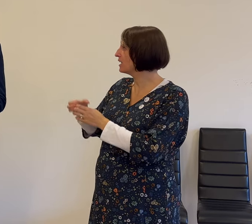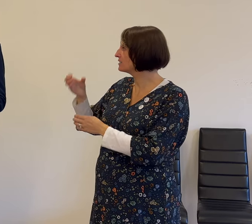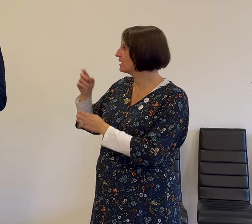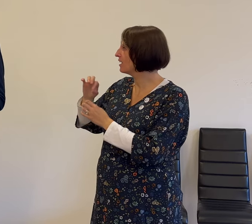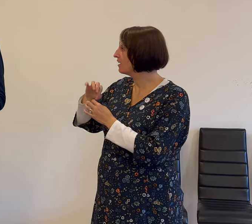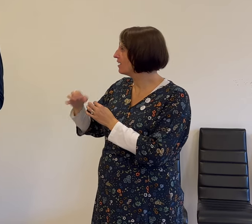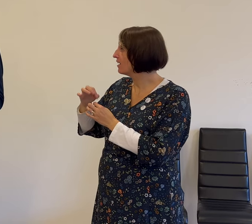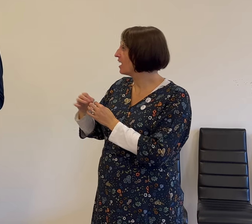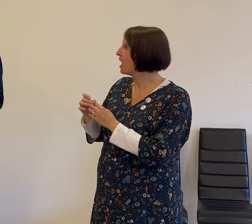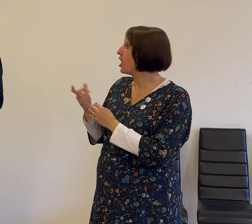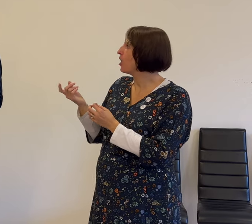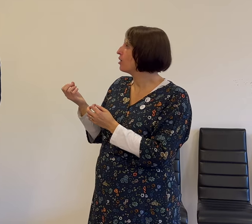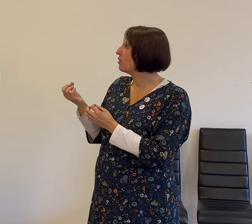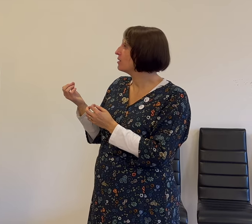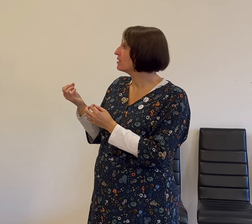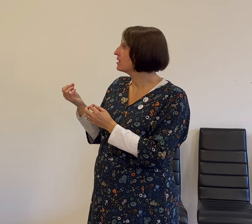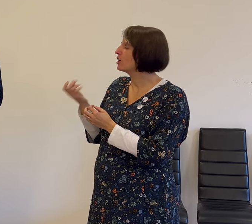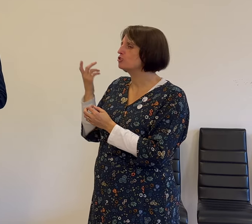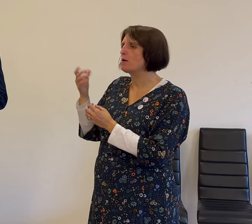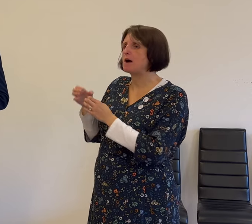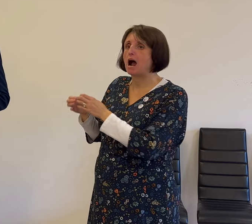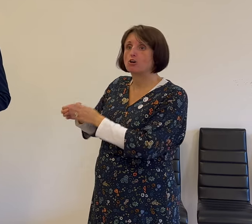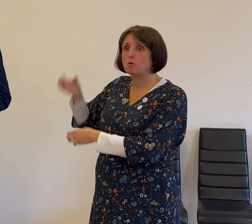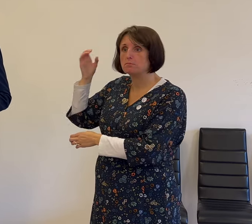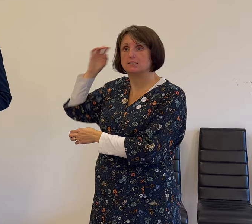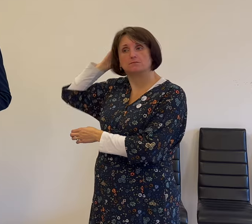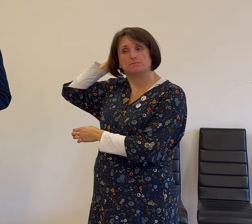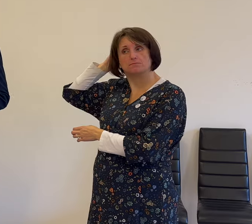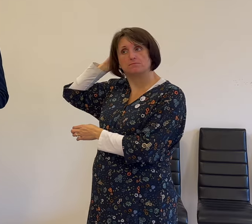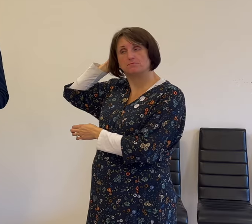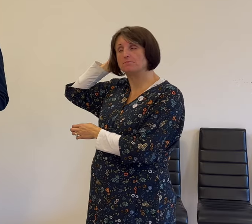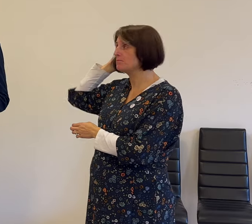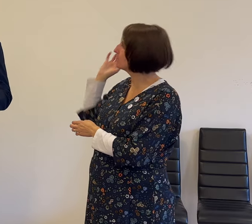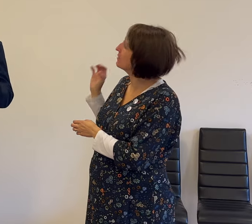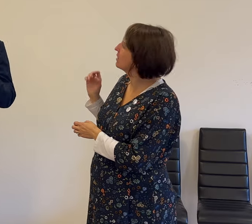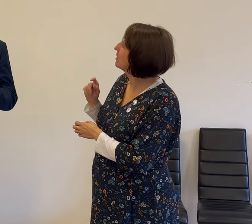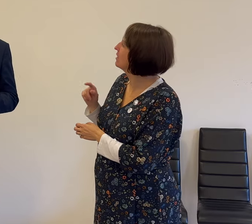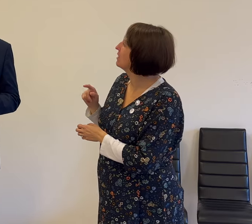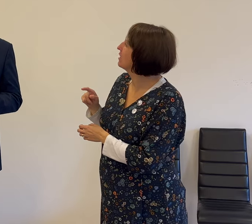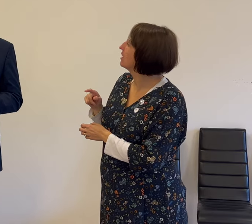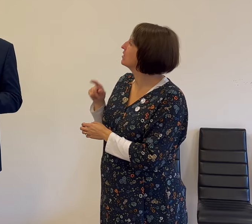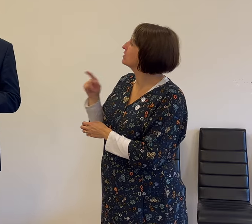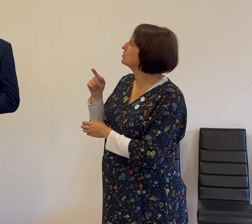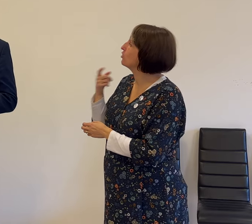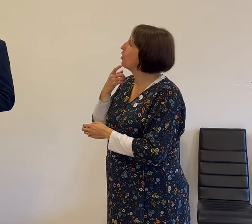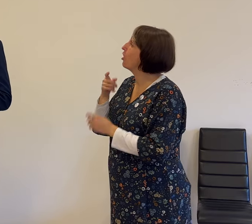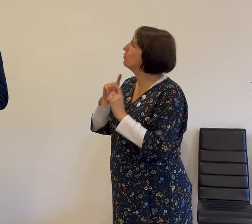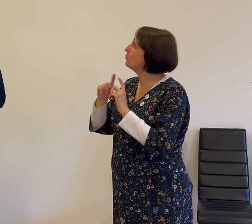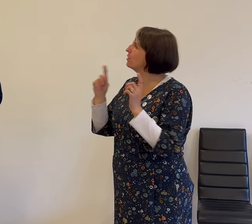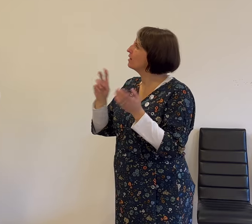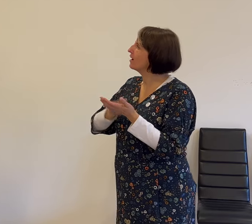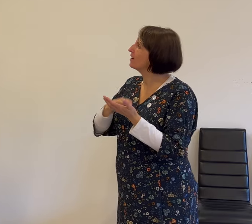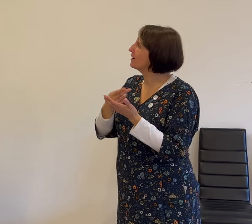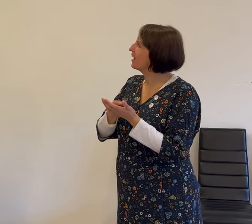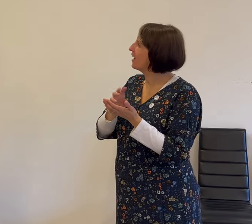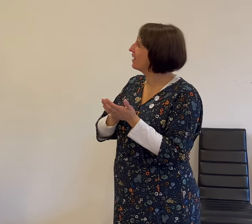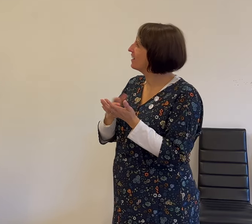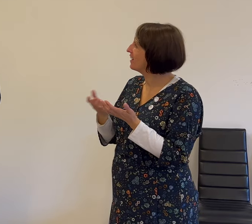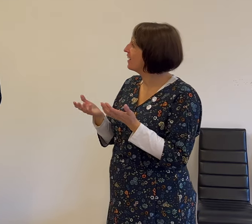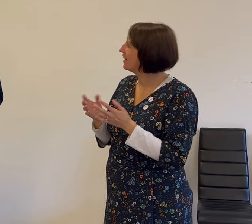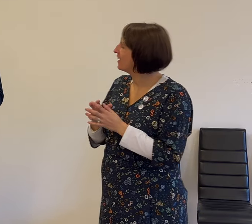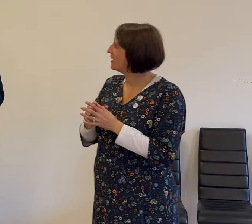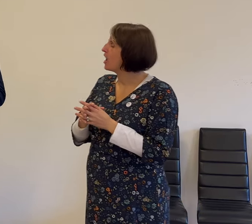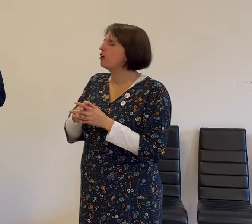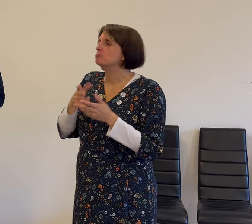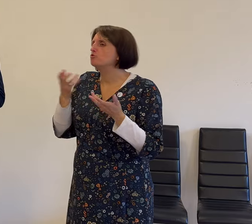ruce taky má, protože tam je napsáno, že má koupí. No a tak český studijní překlad nakonec řekl, to by mohla být nějaká ta